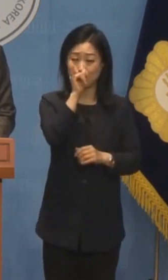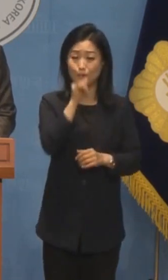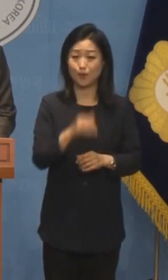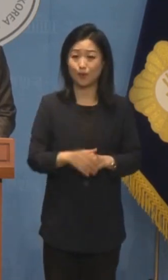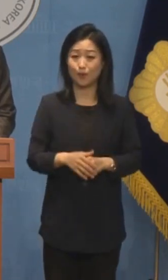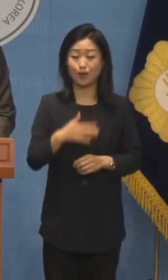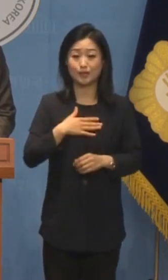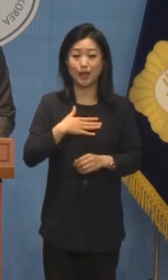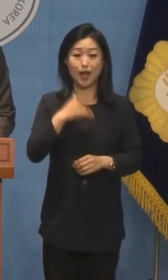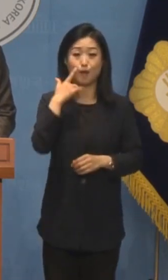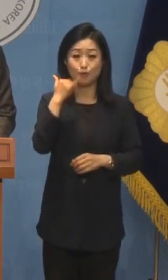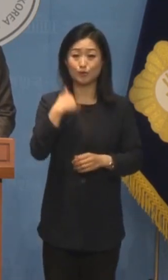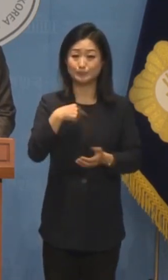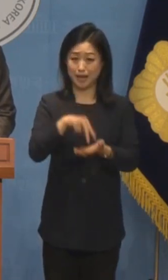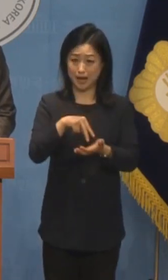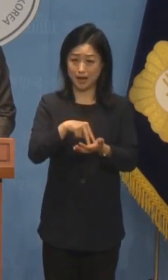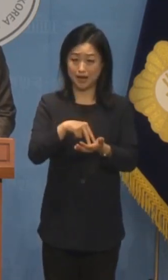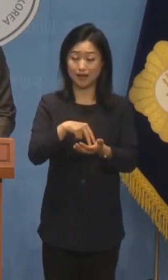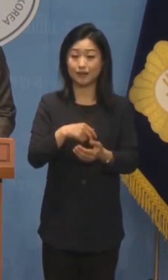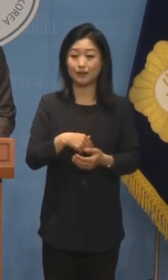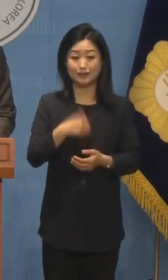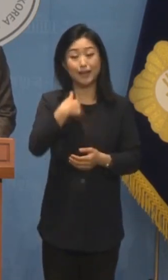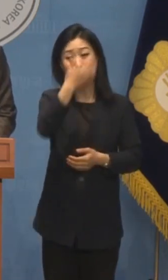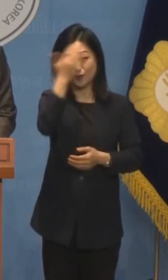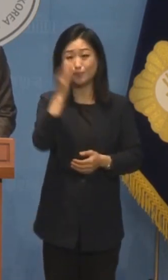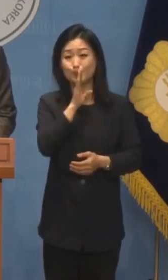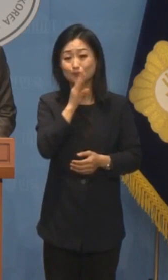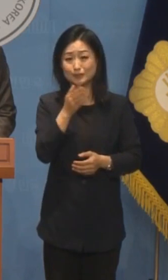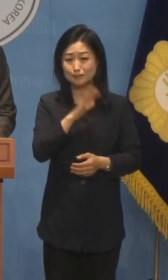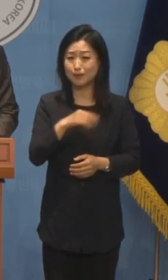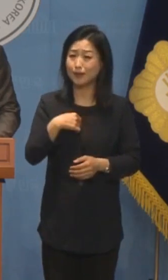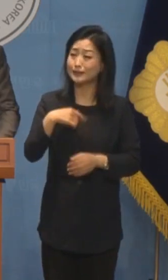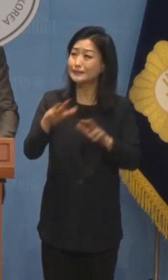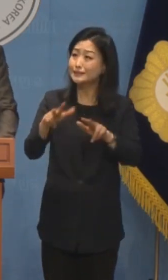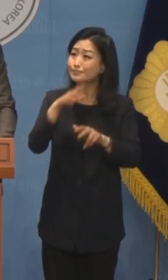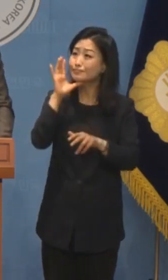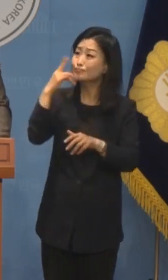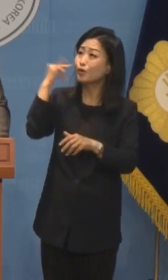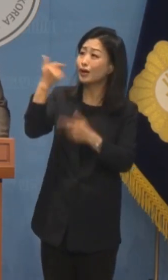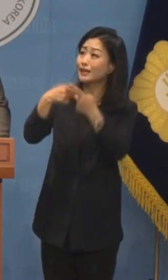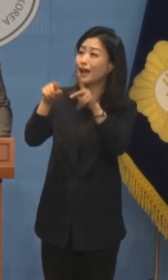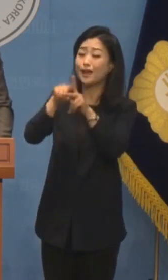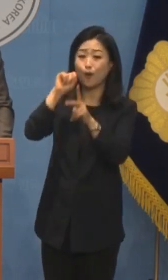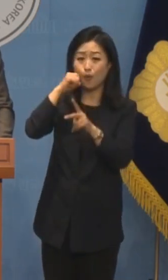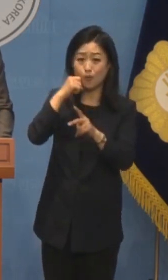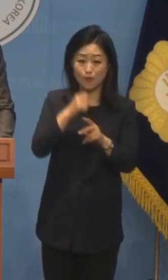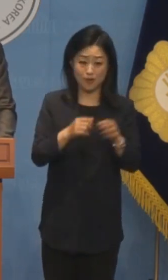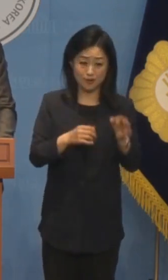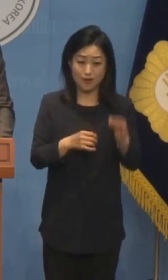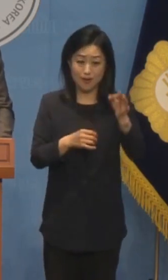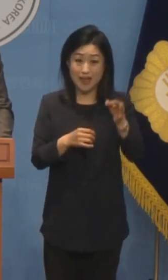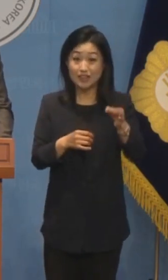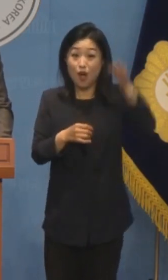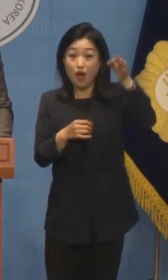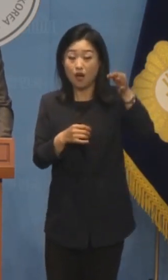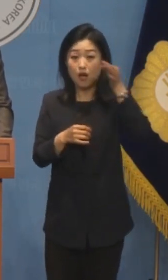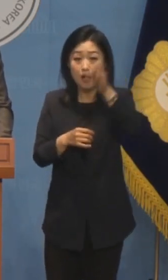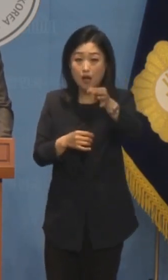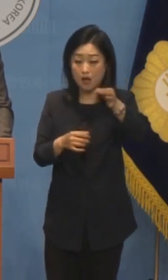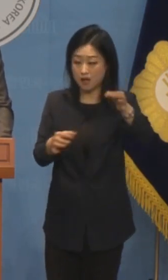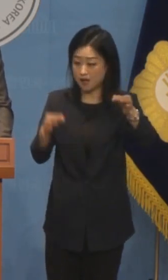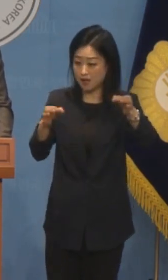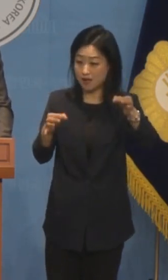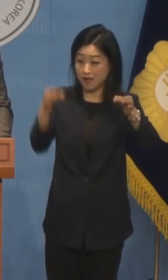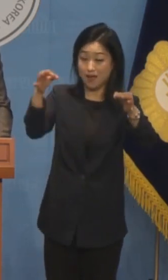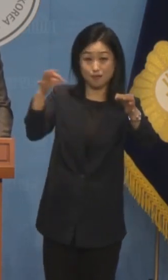저도 한 부모로서 청년이기도 하지만 이해할 수가 없는 일입니다. 더 많이 내고 더 많이 부담하자고 하는 소위